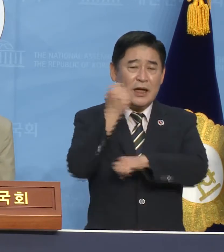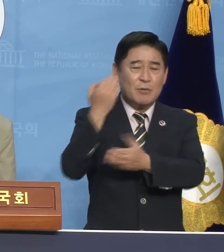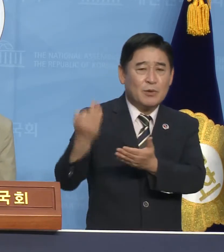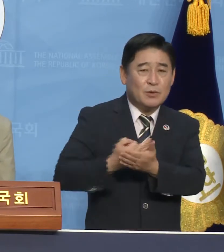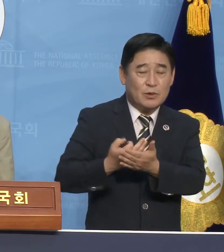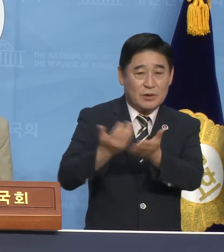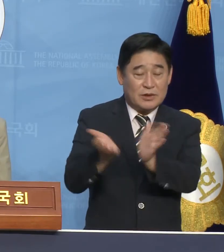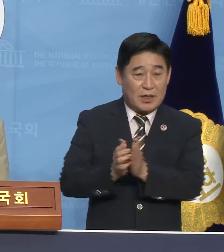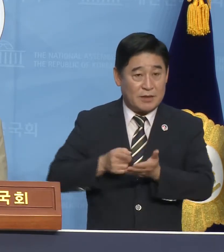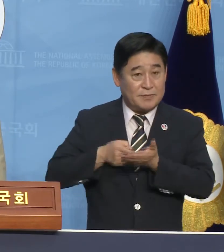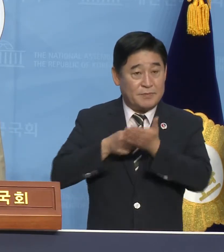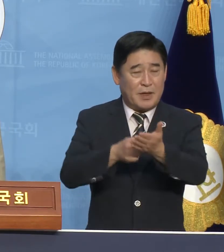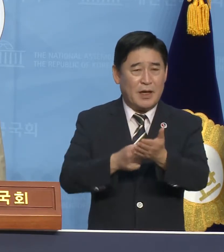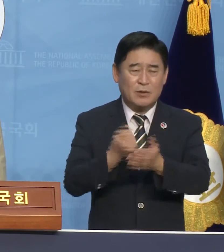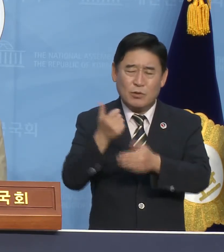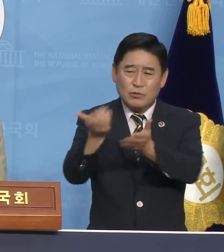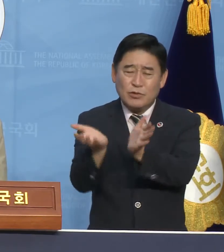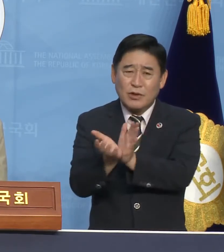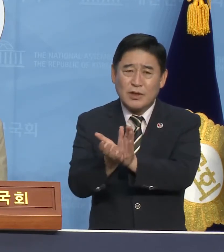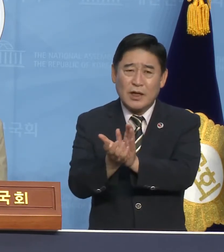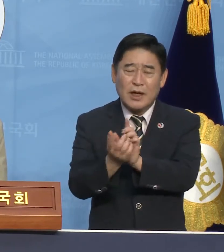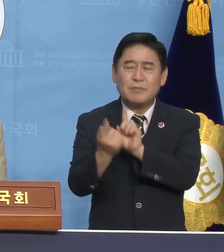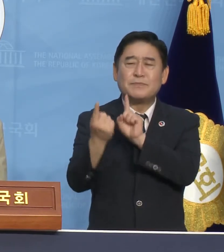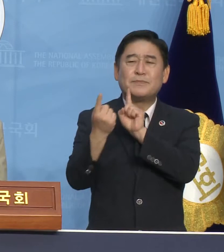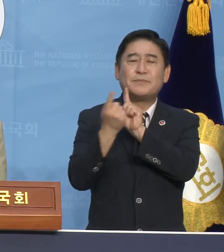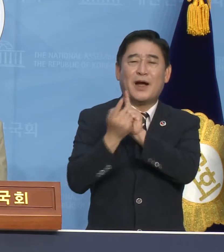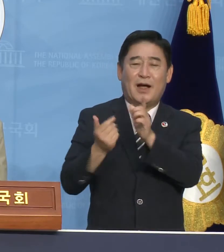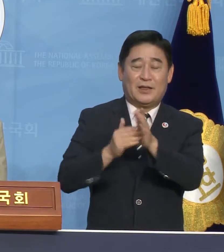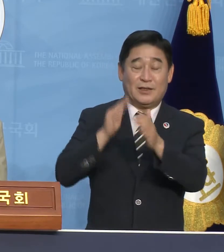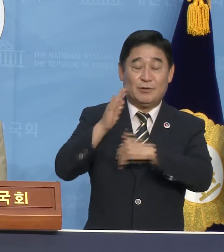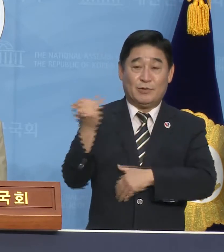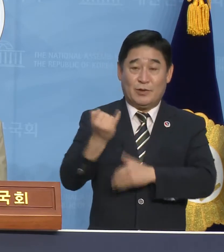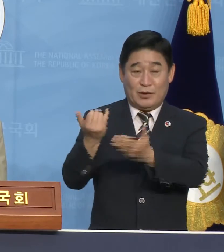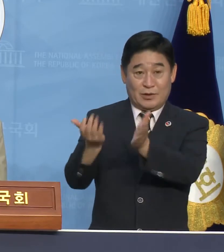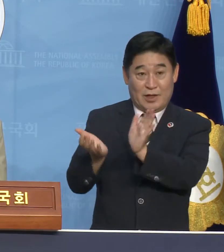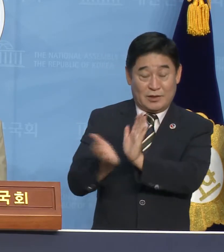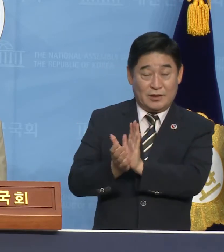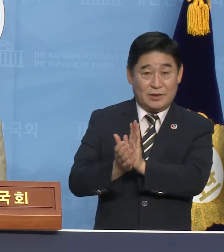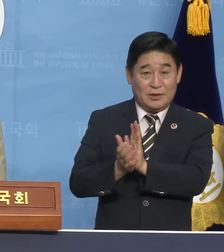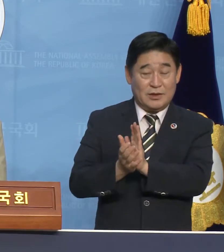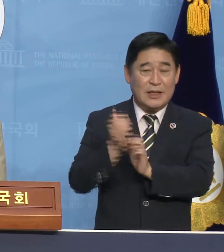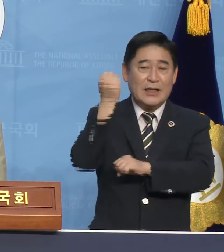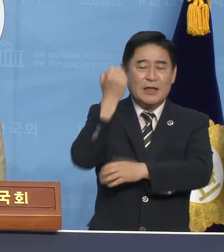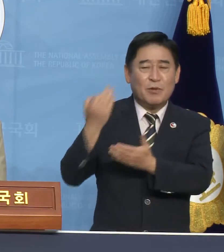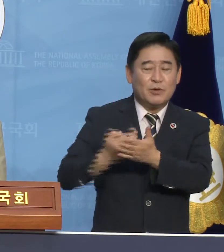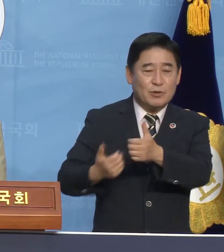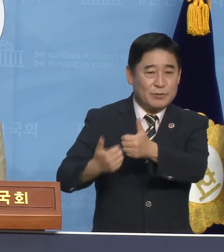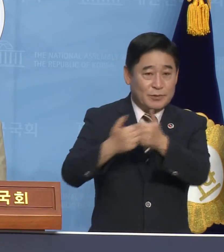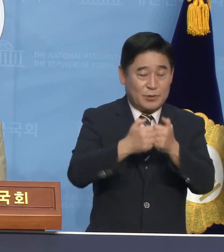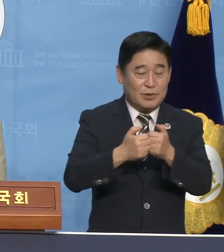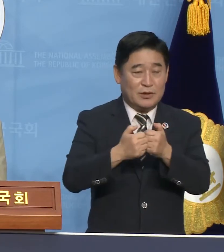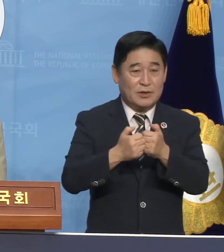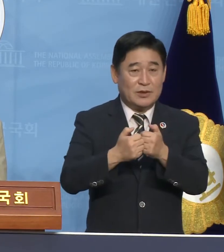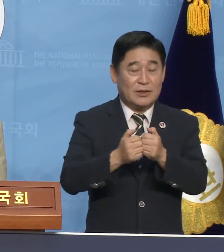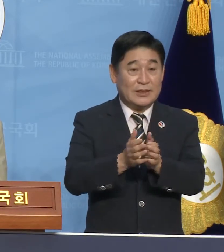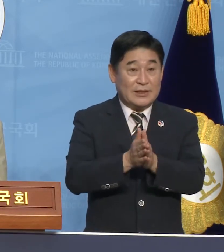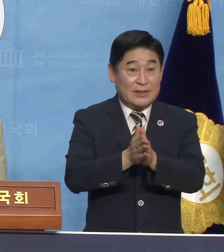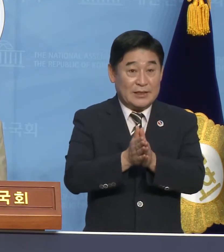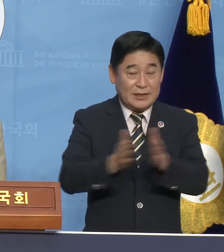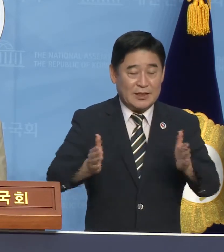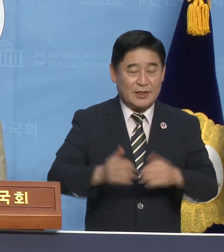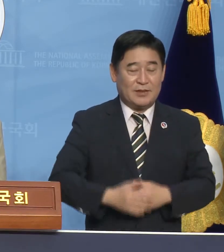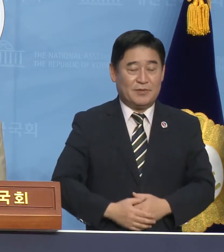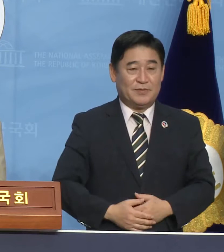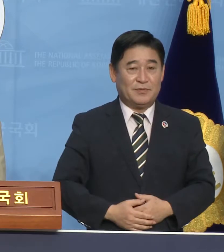기본소득당이 제안한 소수 정당 간의 만남 이후 여성의당은 당내 기본소득 논의를 막 시작한